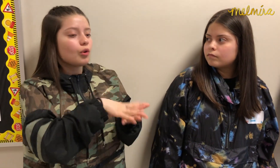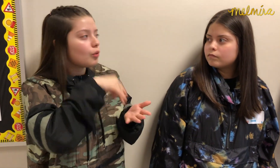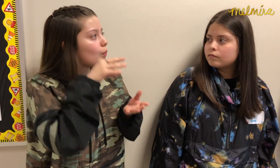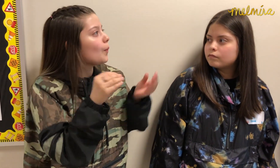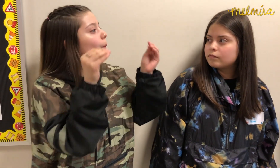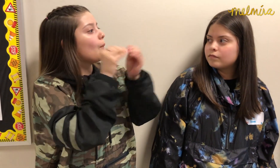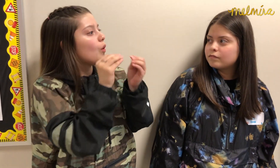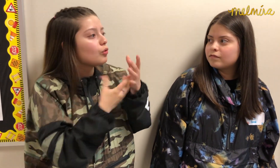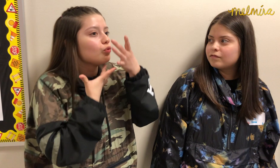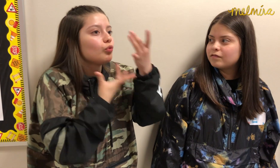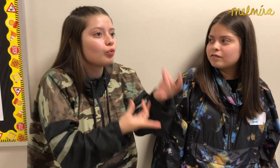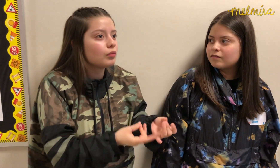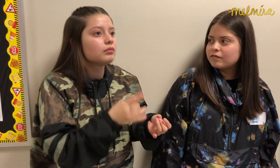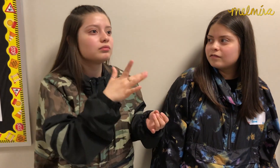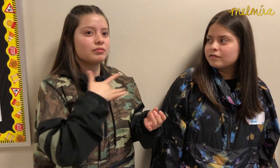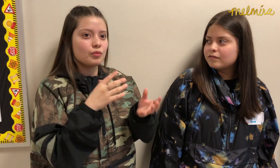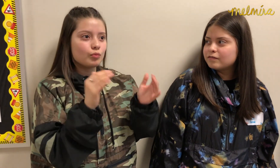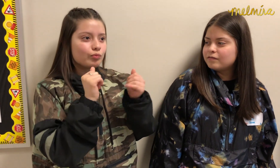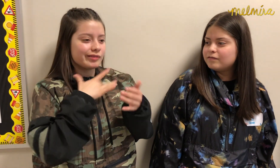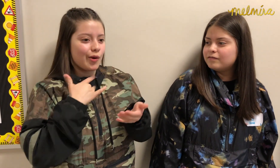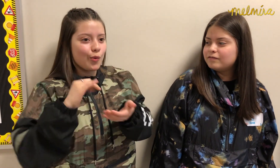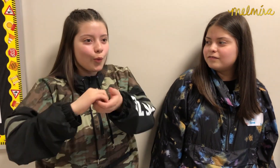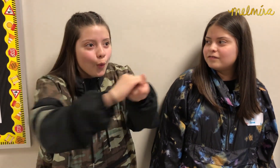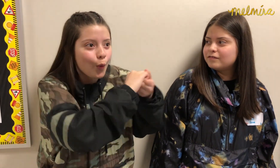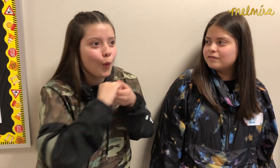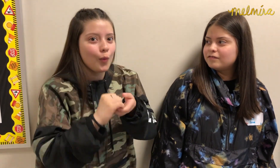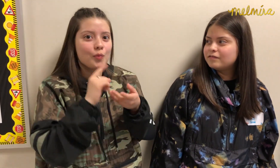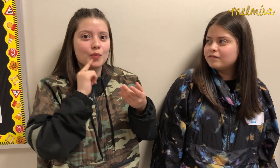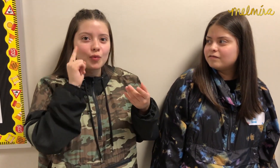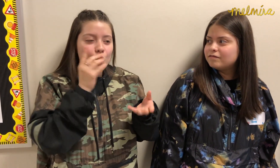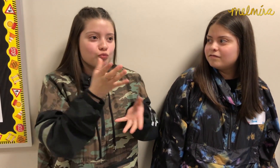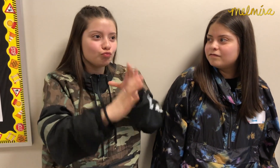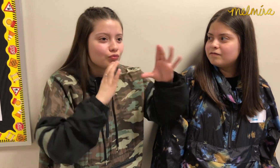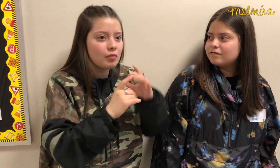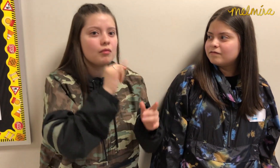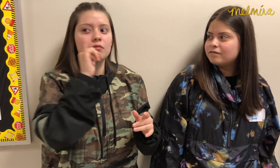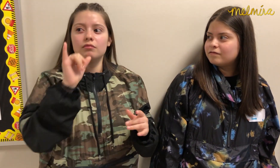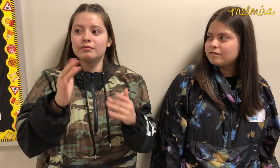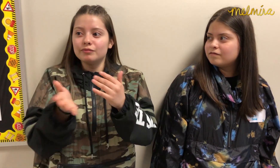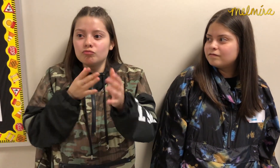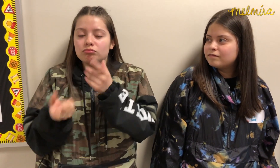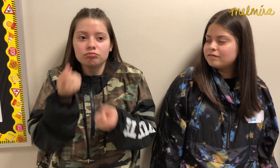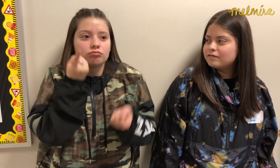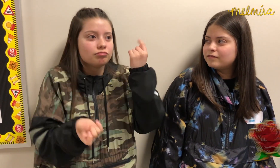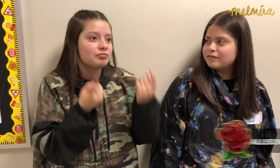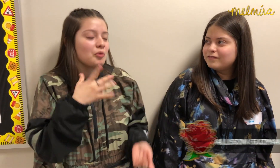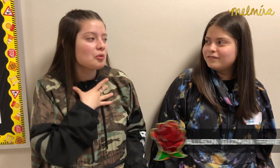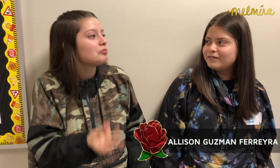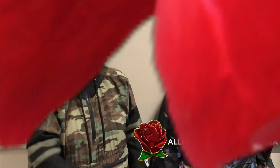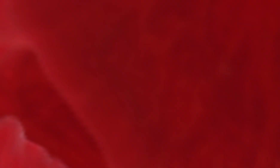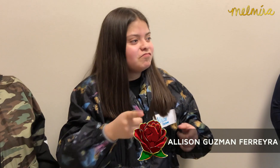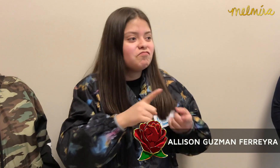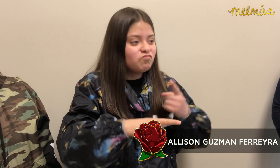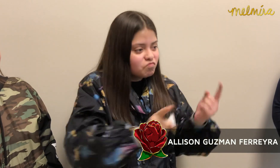muchas cosas y aprenden más y tienen más interés y como que nosotros nos hacemos,